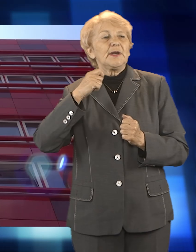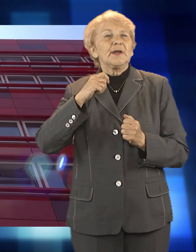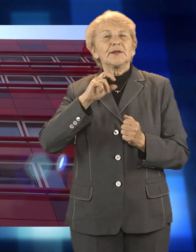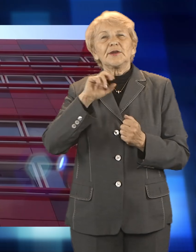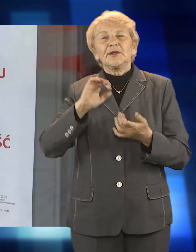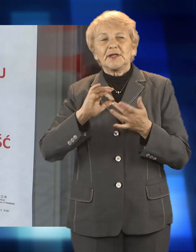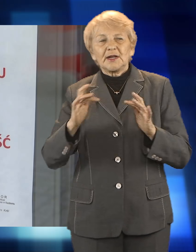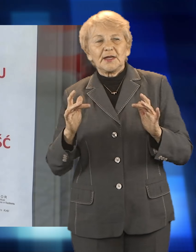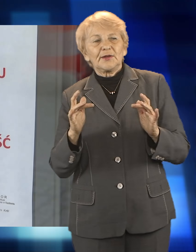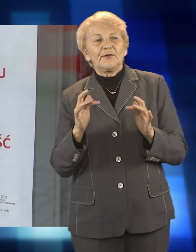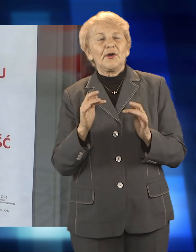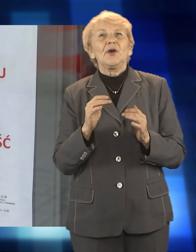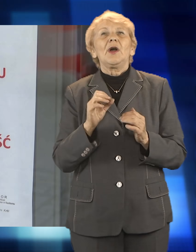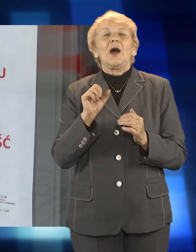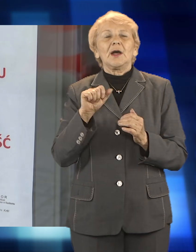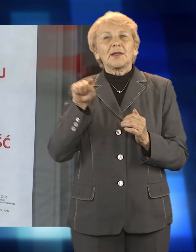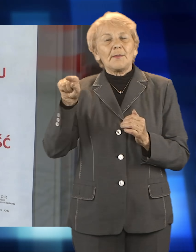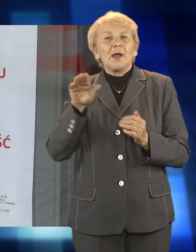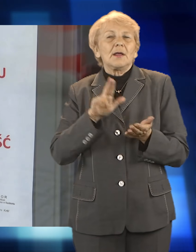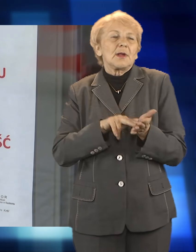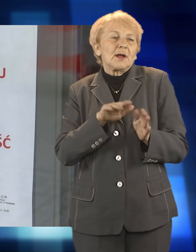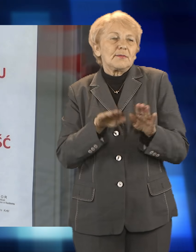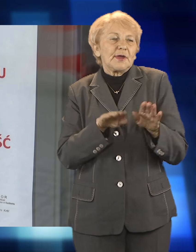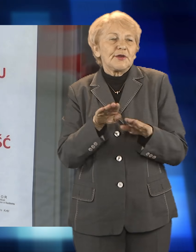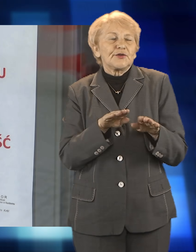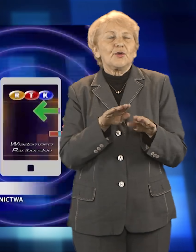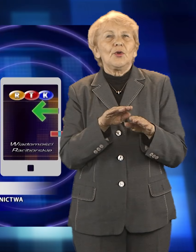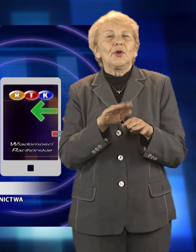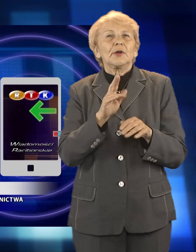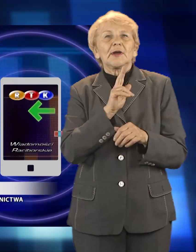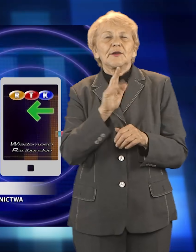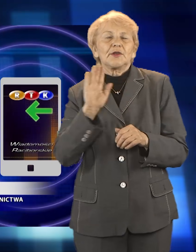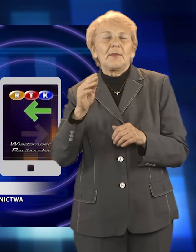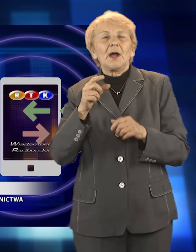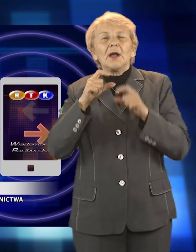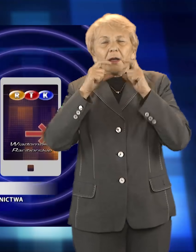zrobić telefonicznie na miejscu wprowadzono też oczywiście dodatkowe procedury bezpieczeństwa